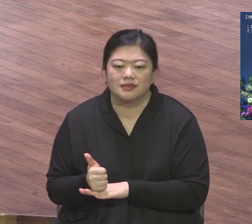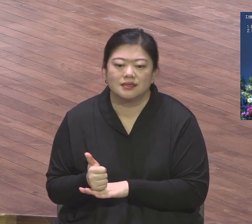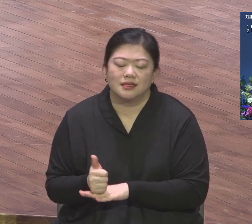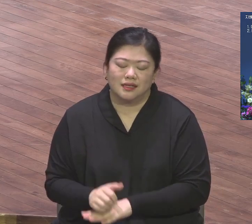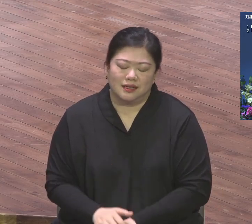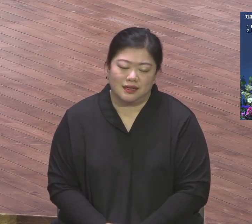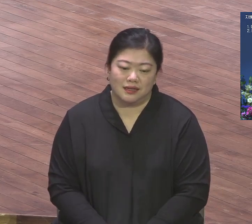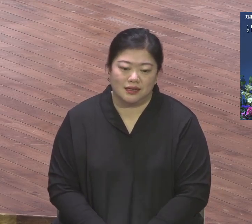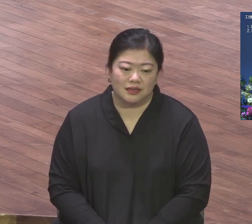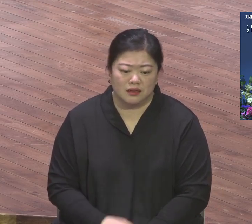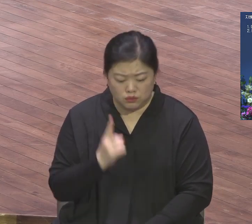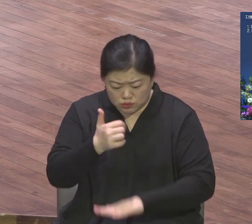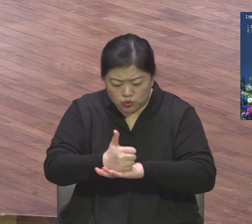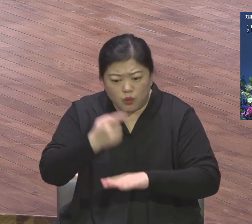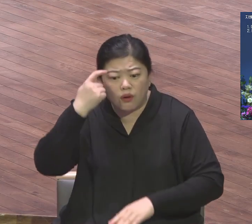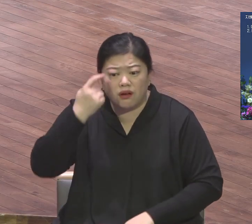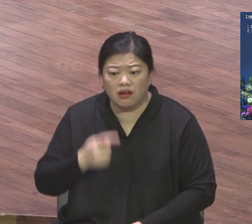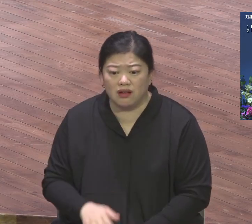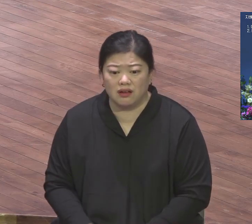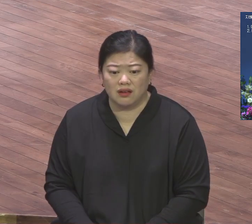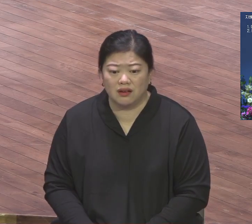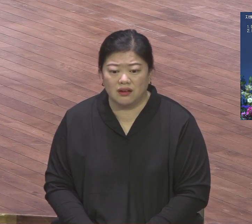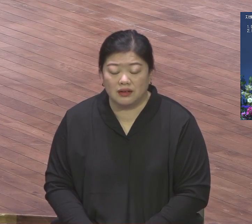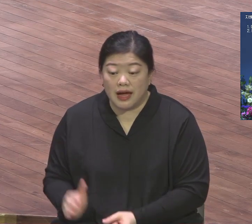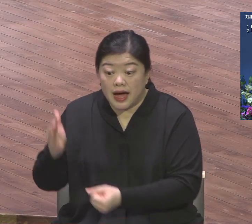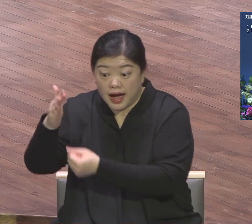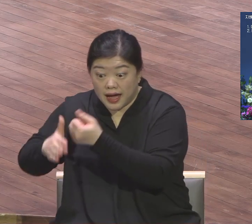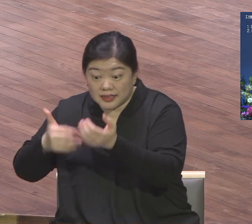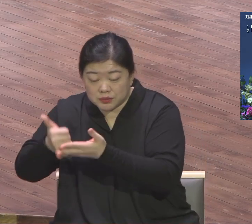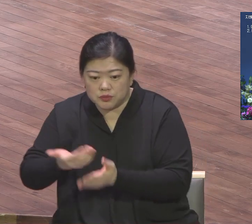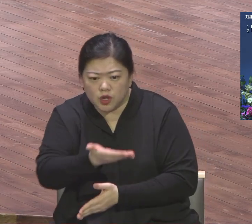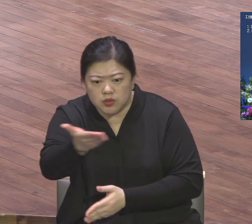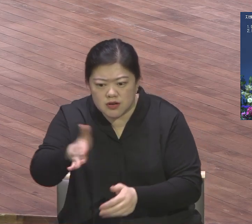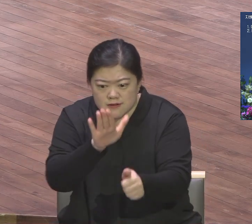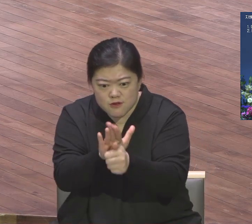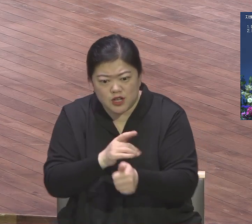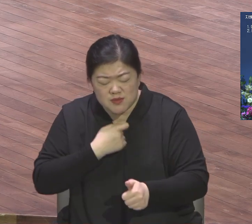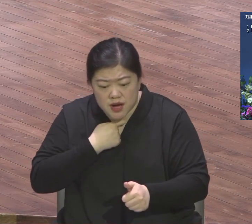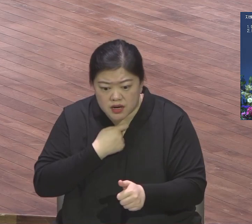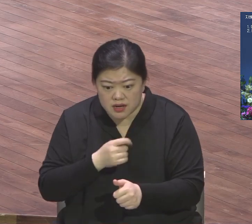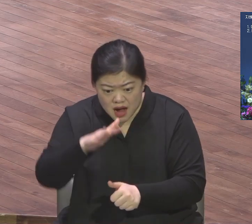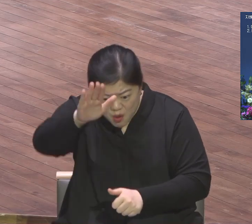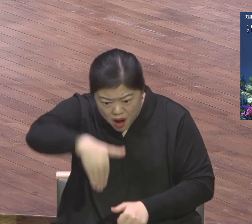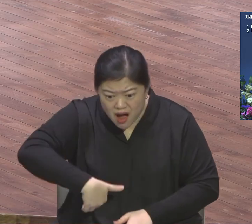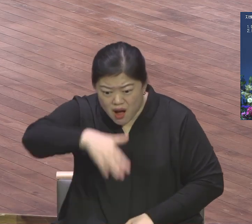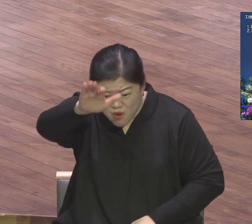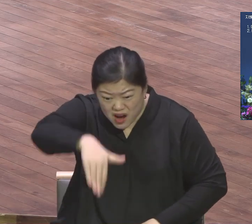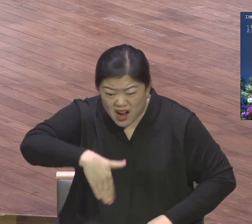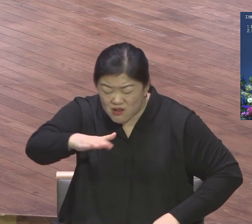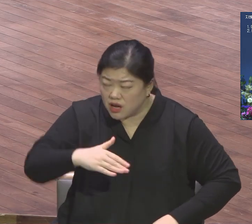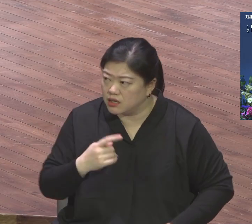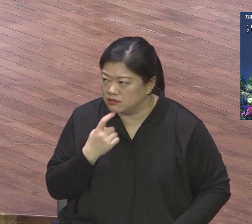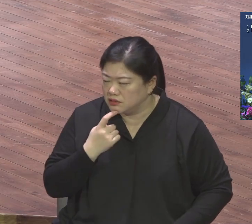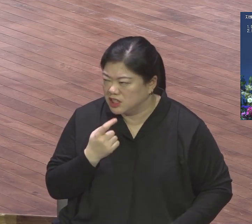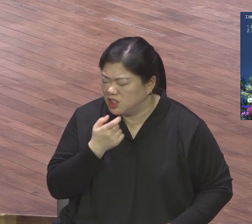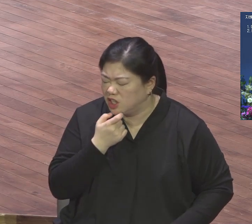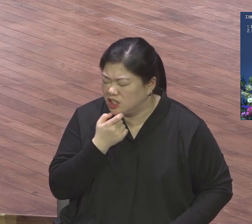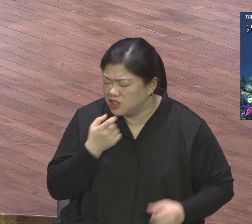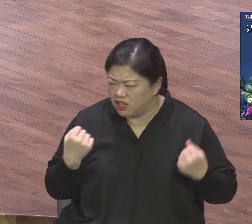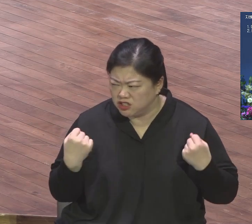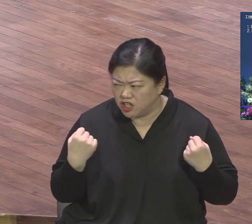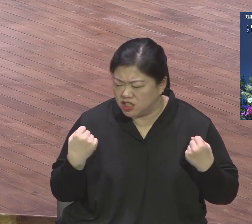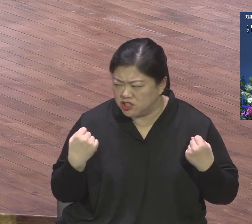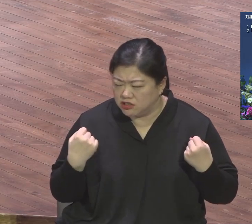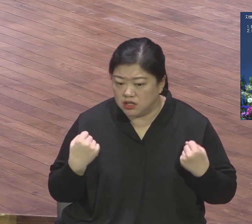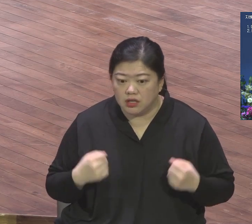뭐 당신이 하나님이요? 하나님도 포기하는데 왜 내가 먼저 포기해? 불신앙이지. 아무리 무능해